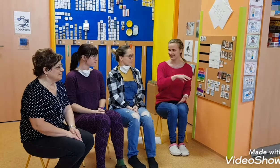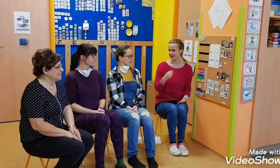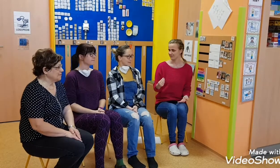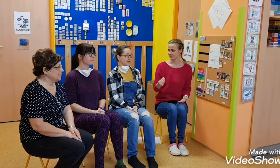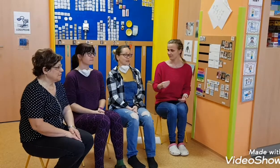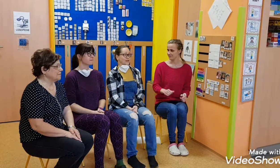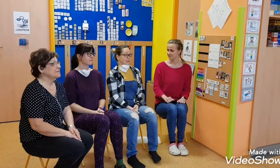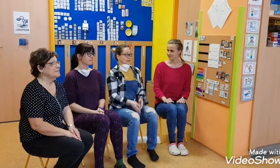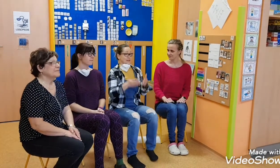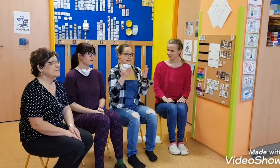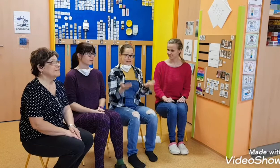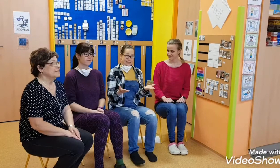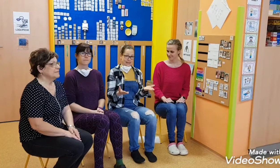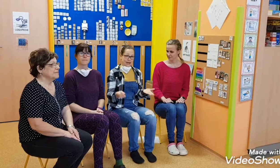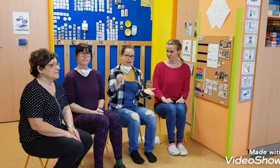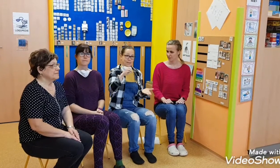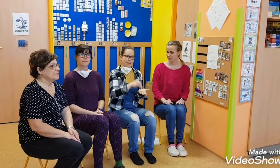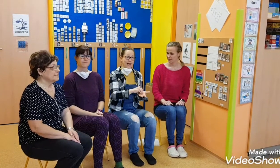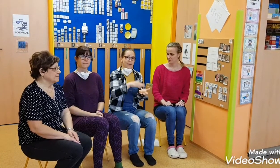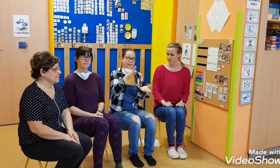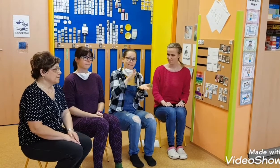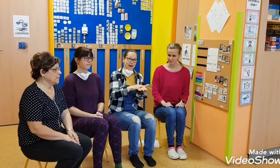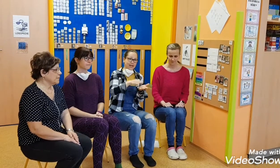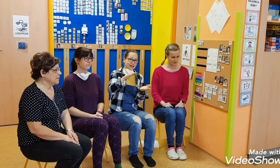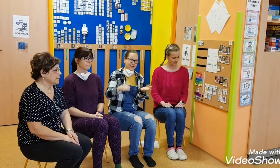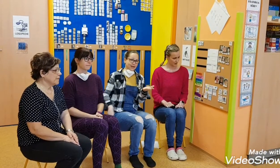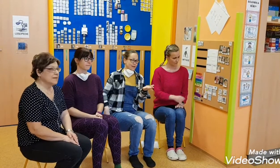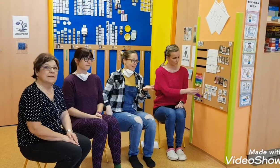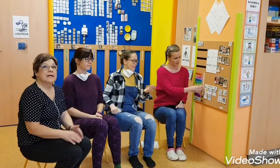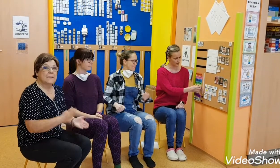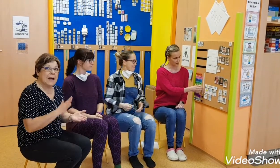den? Dneska máme pátek. Výborně.